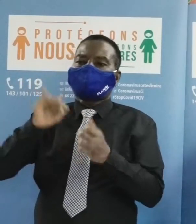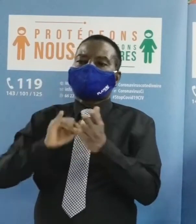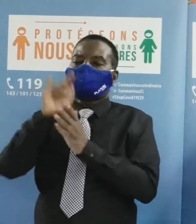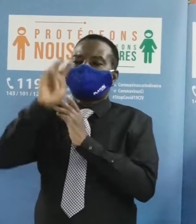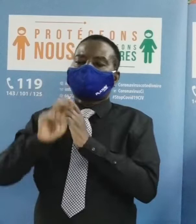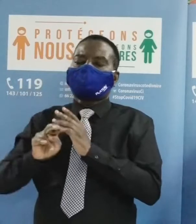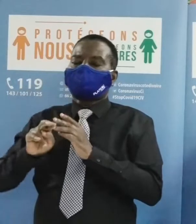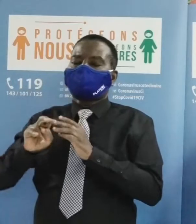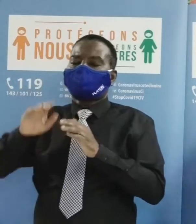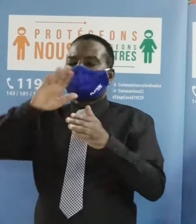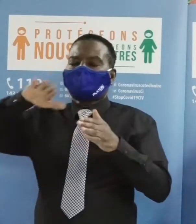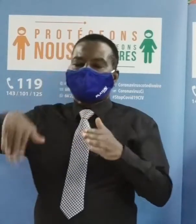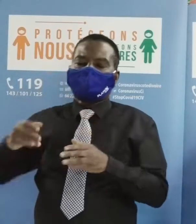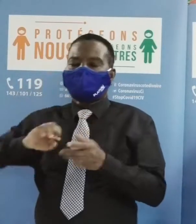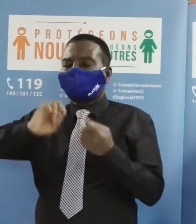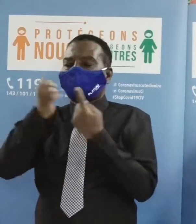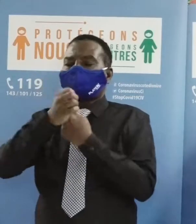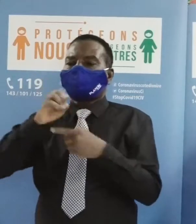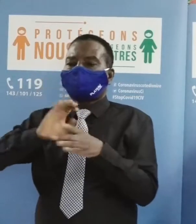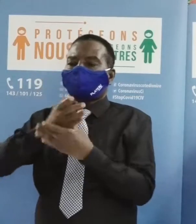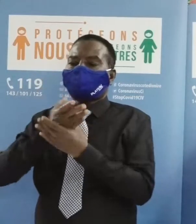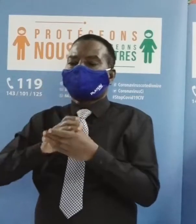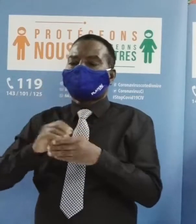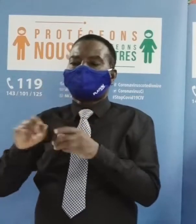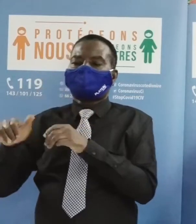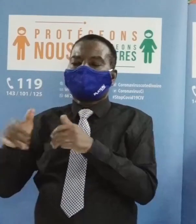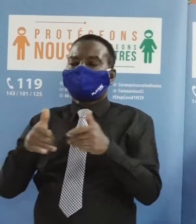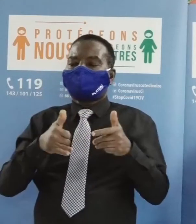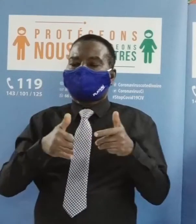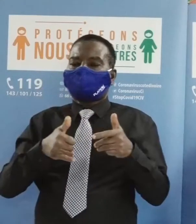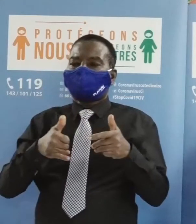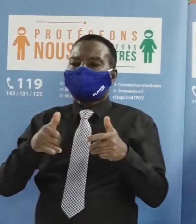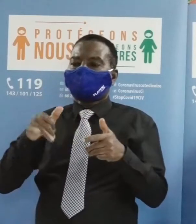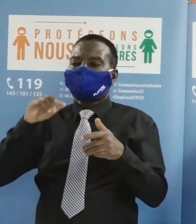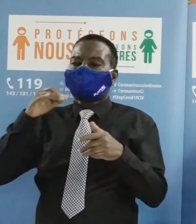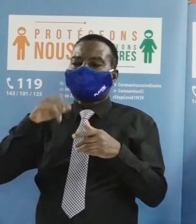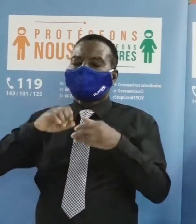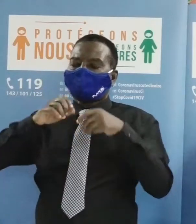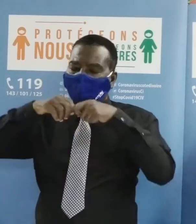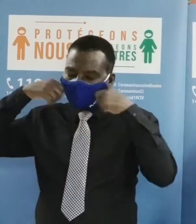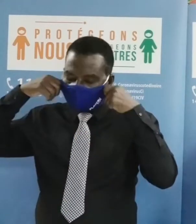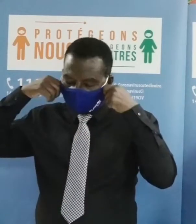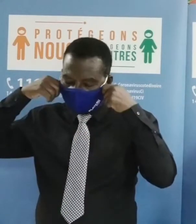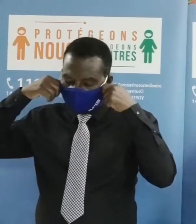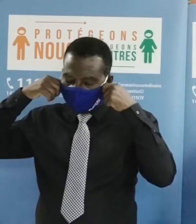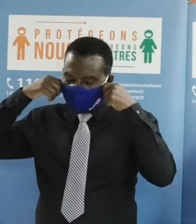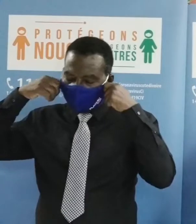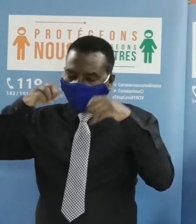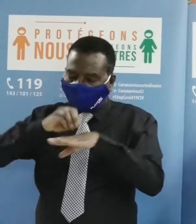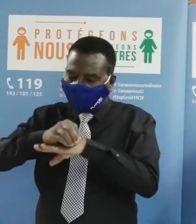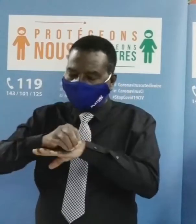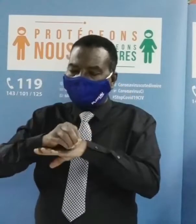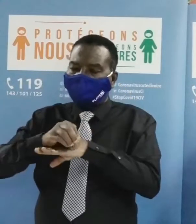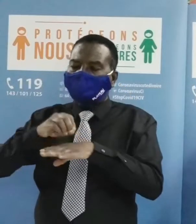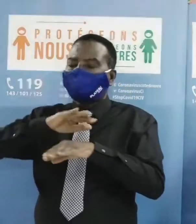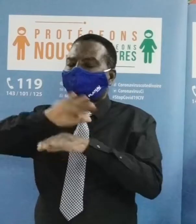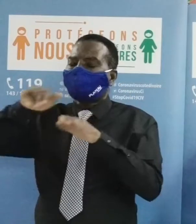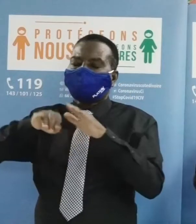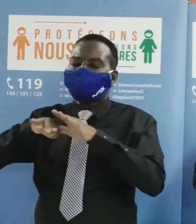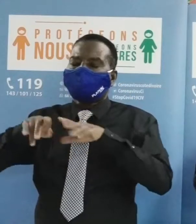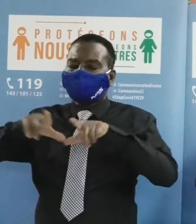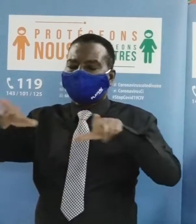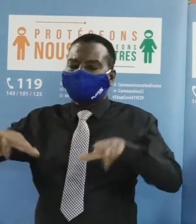dernier d'éviter entre autres mesures celles du port obligatoire du masque en tous lieux